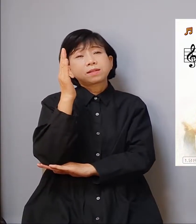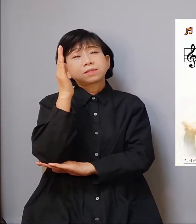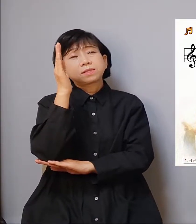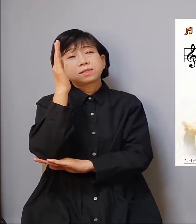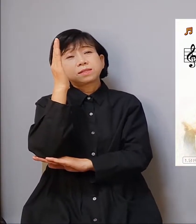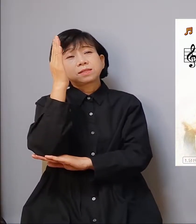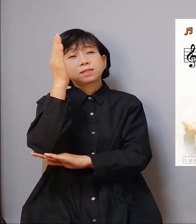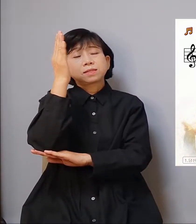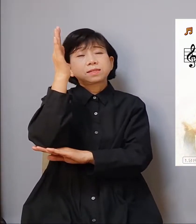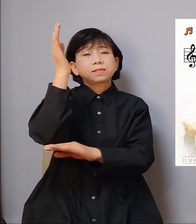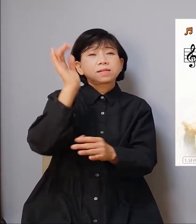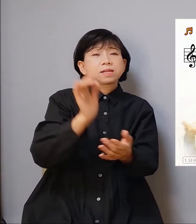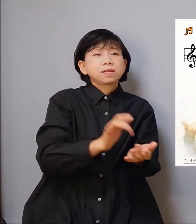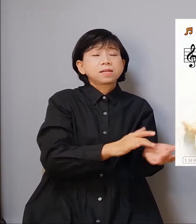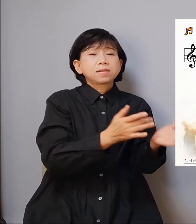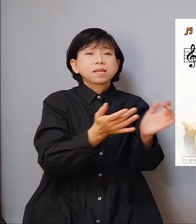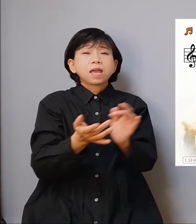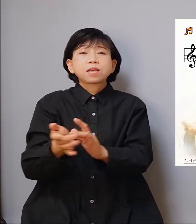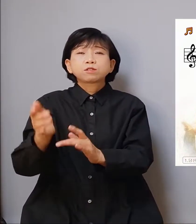영광을